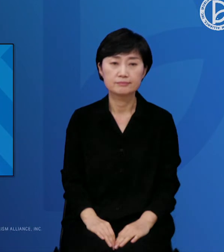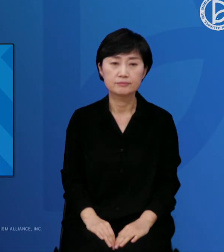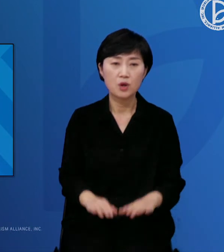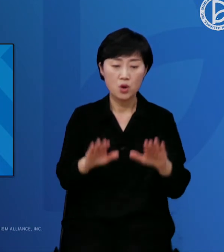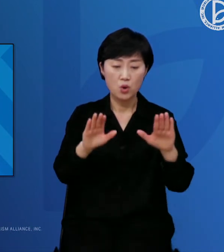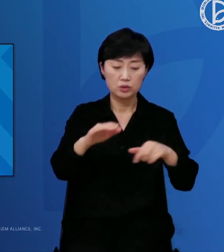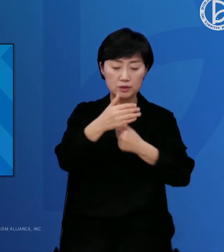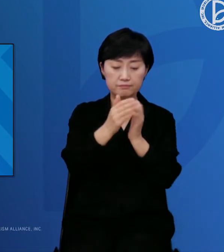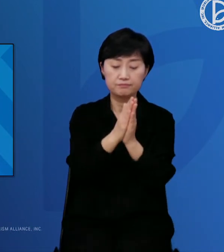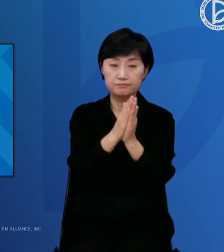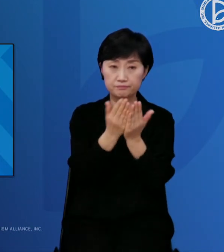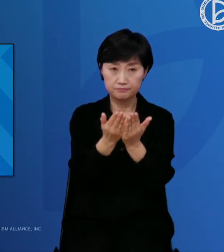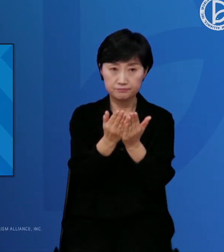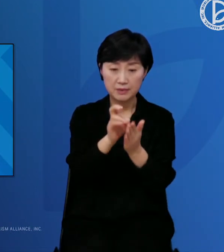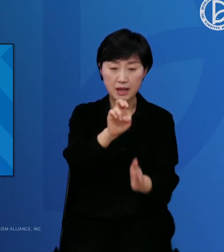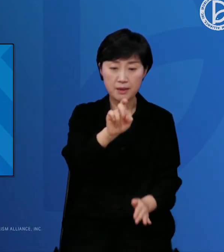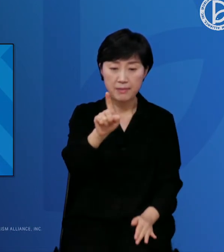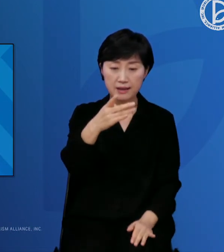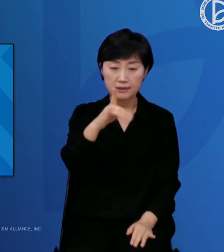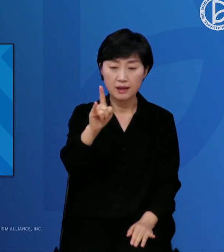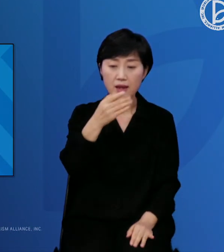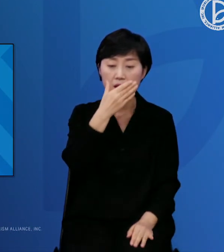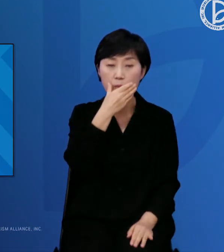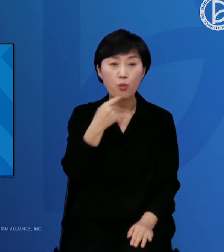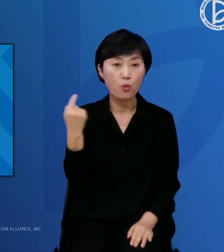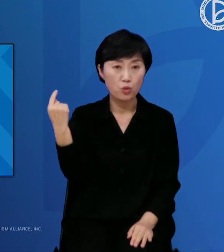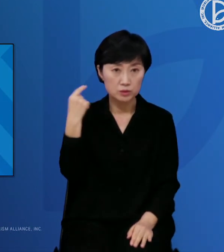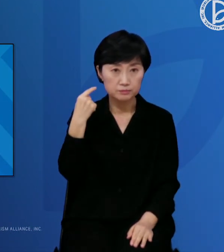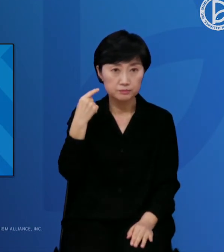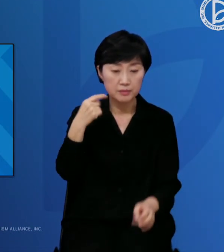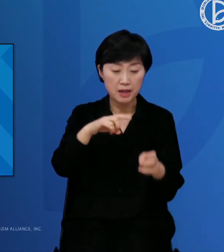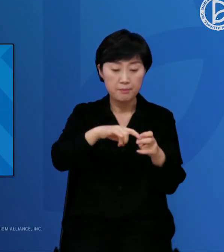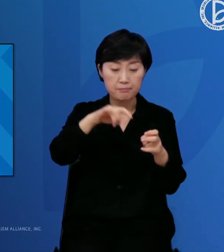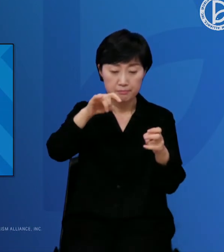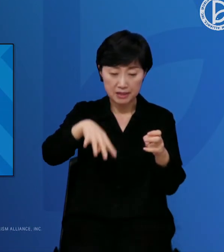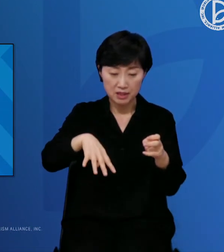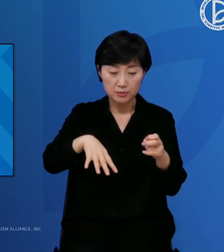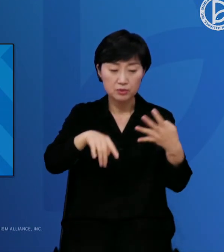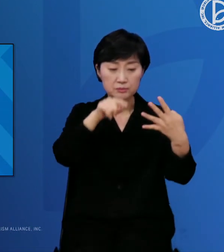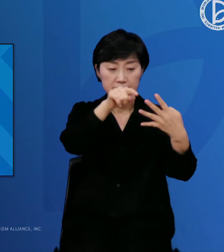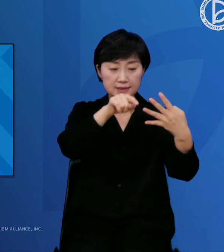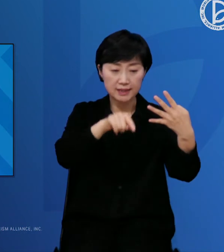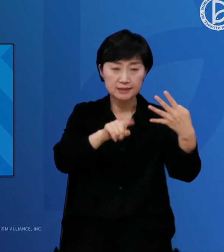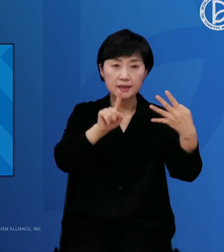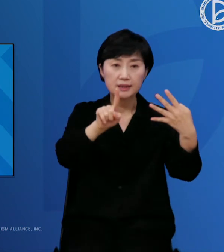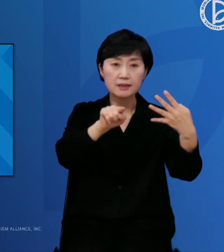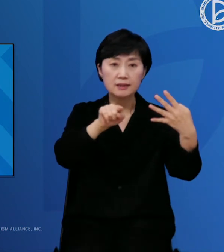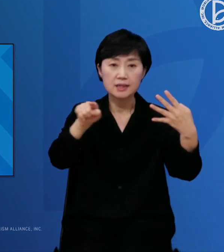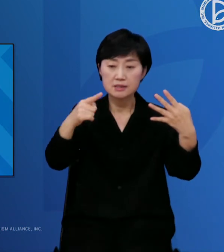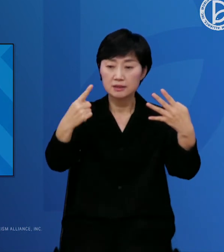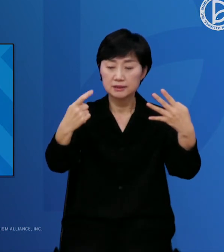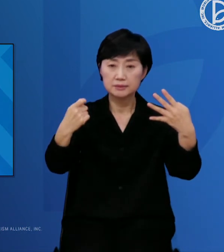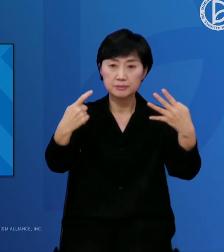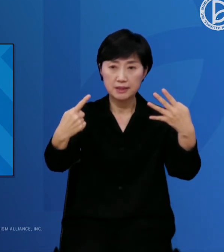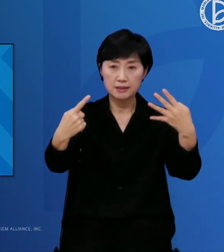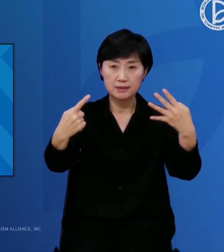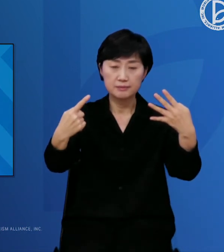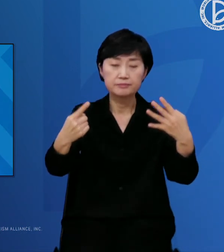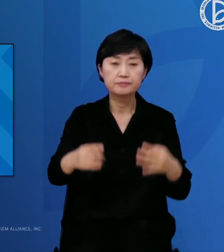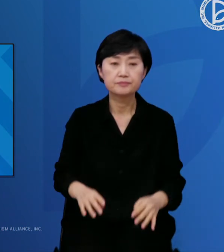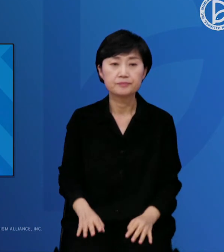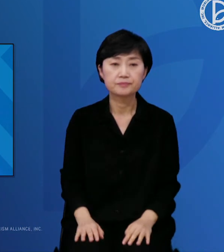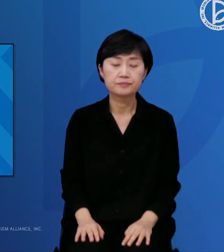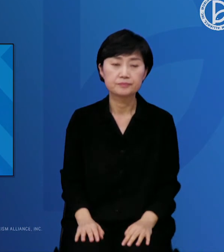성취될 하나님의 말씀은 마태복음 4장 1절에 11절의 말씀입니다. The word of God that will be fulfilled is Matthew chapter 4 verses 1 to